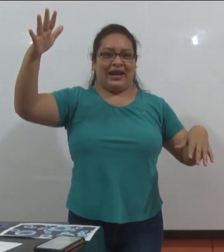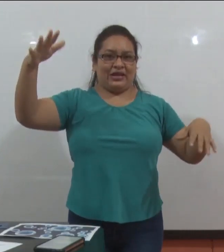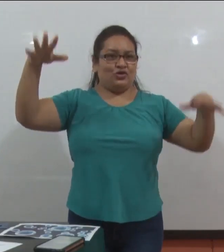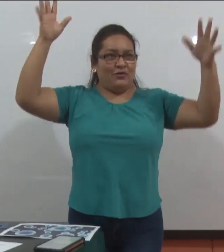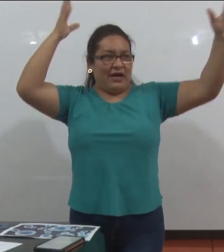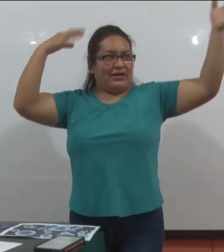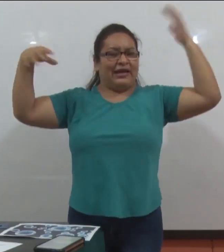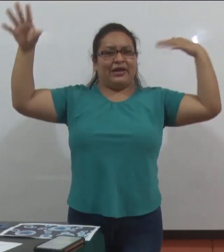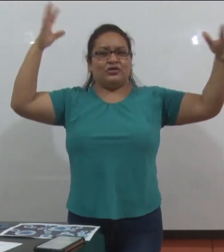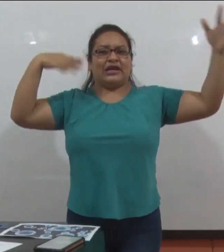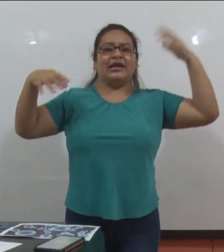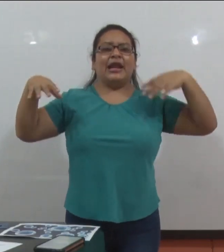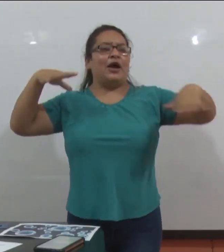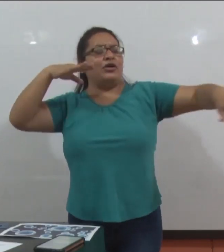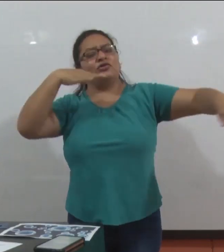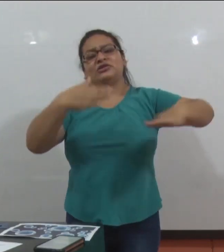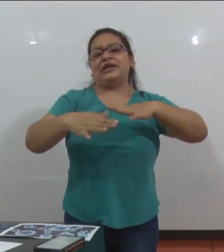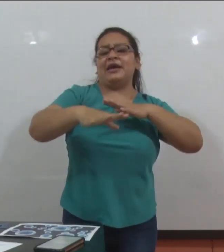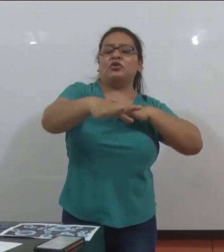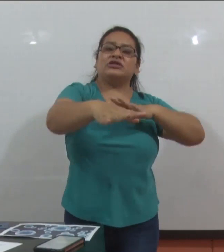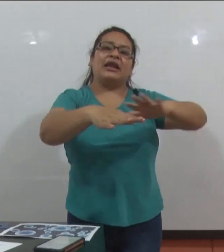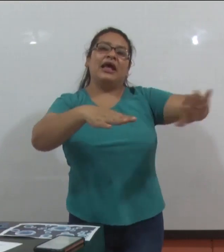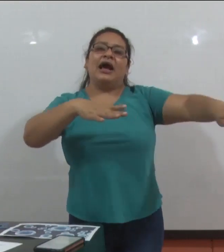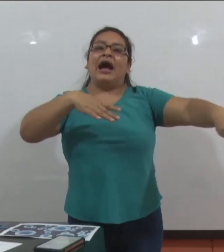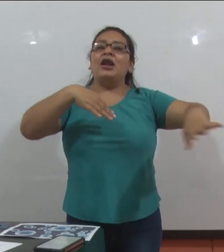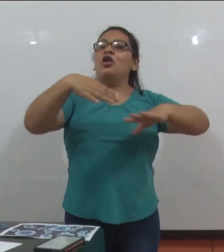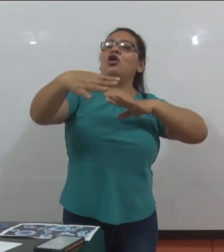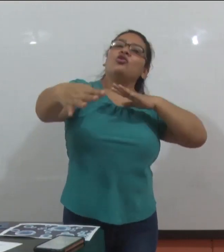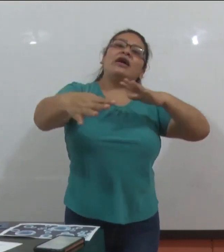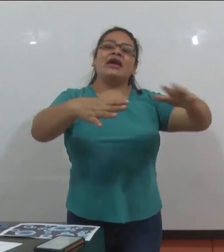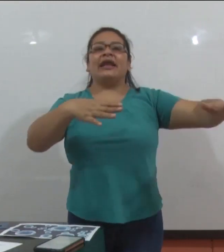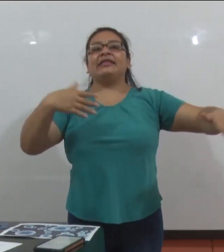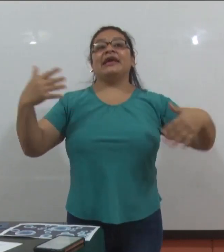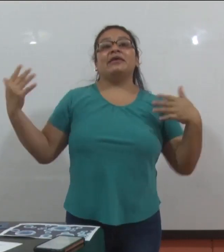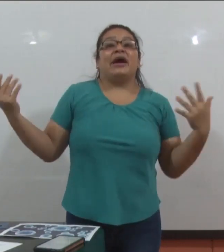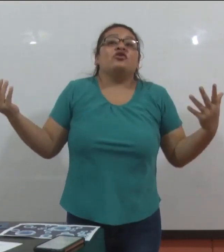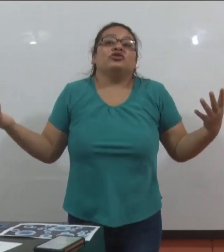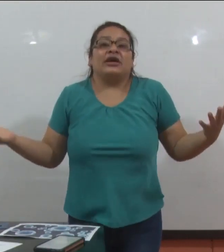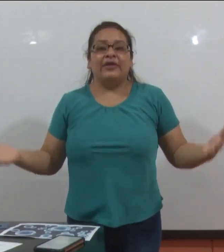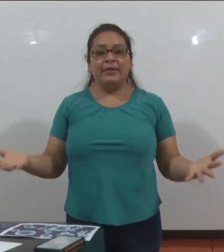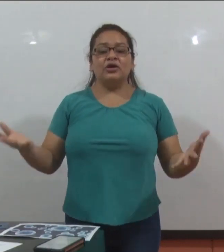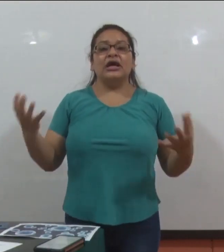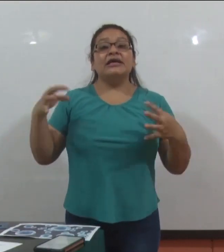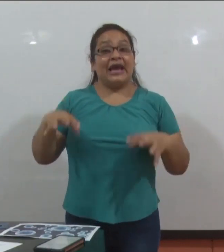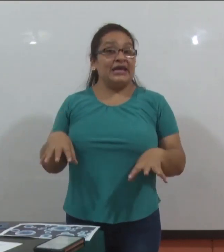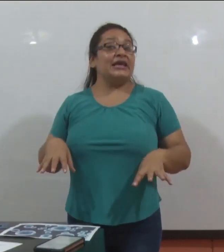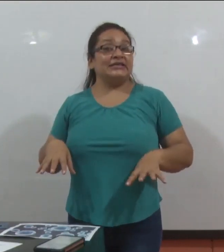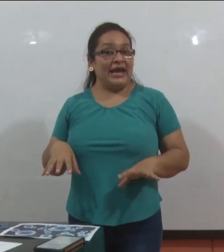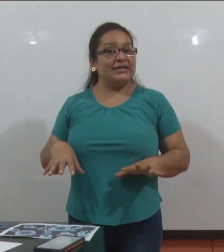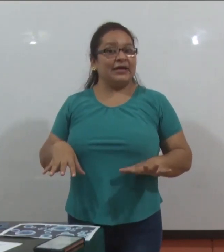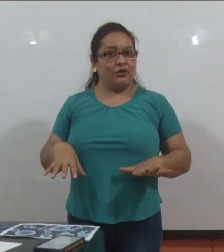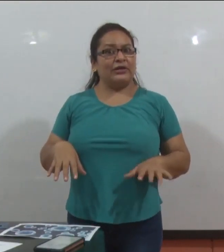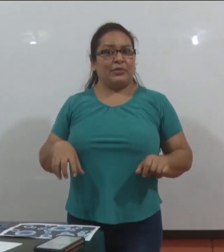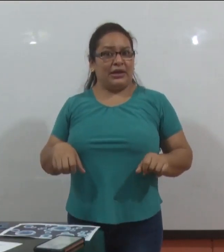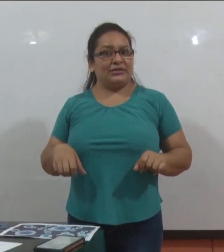la lluvia, ¿verdad? Que nos cae el agua y nos tiramos al lodo ahí en la tierra y más no sabemos que ahí está esa